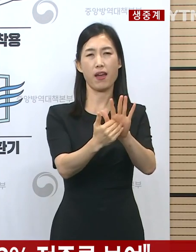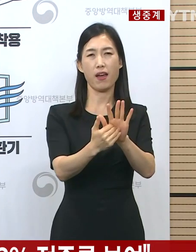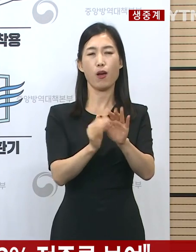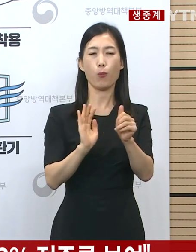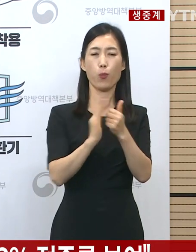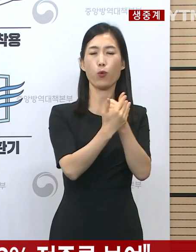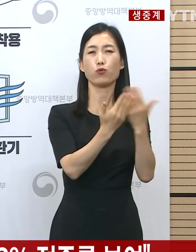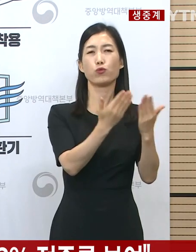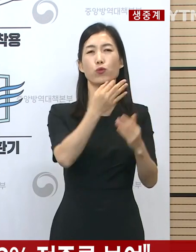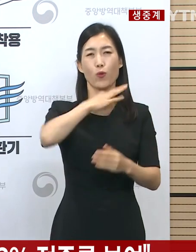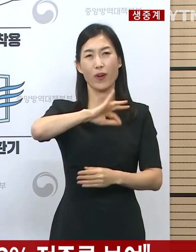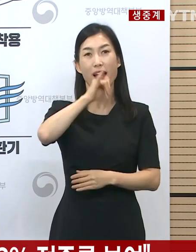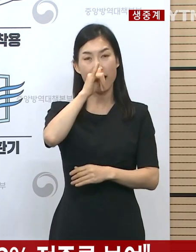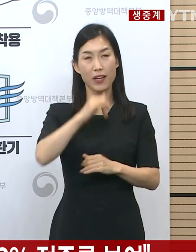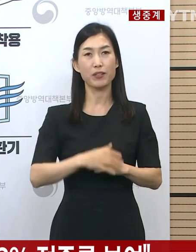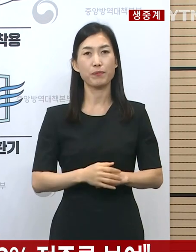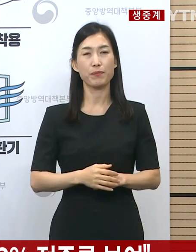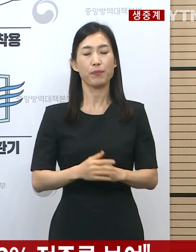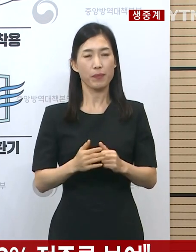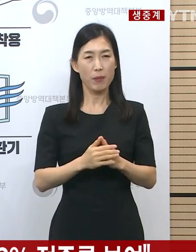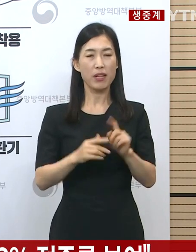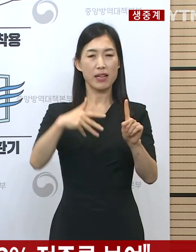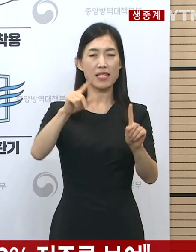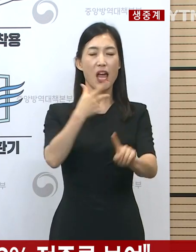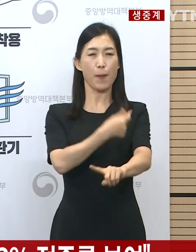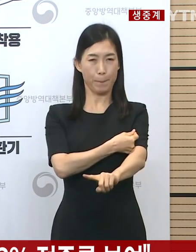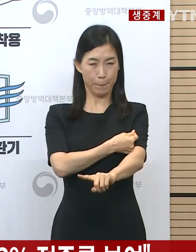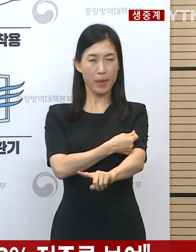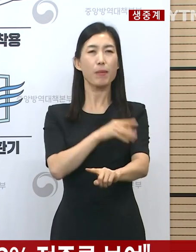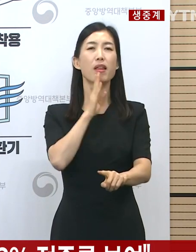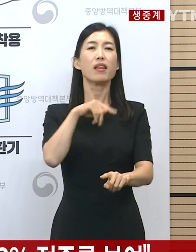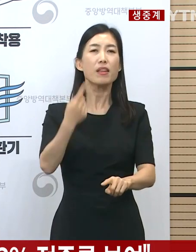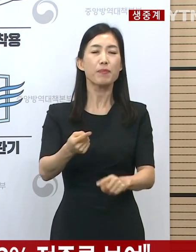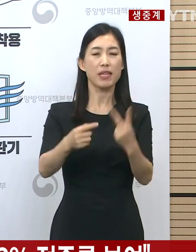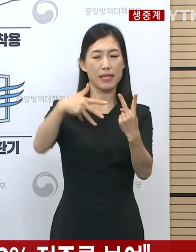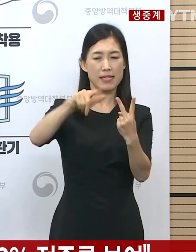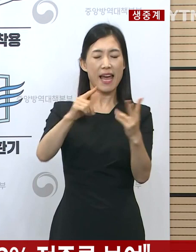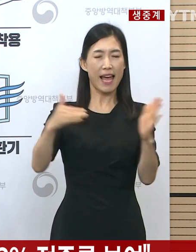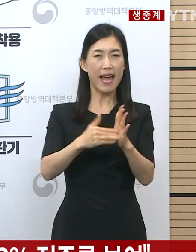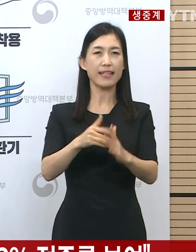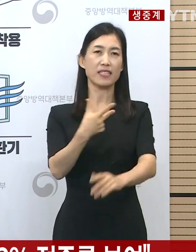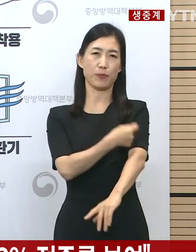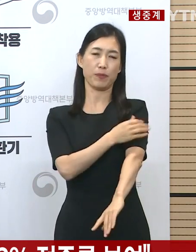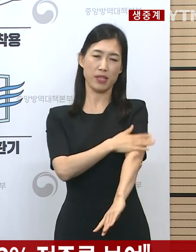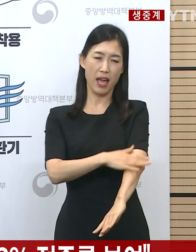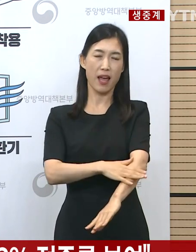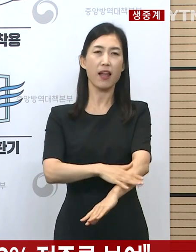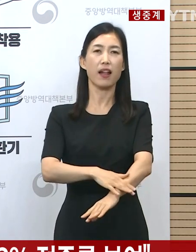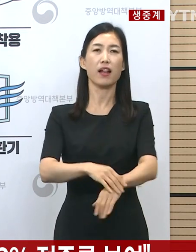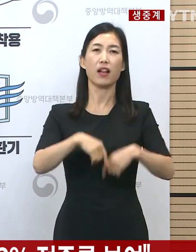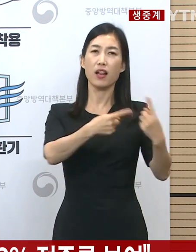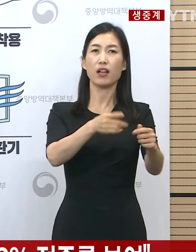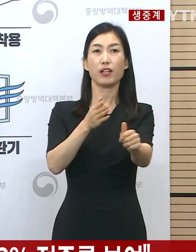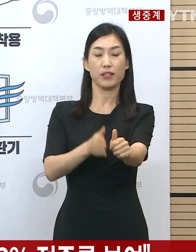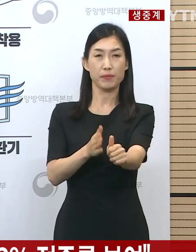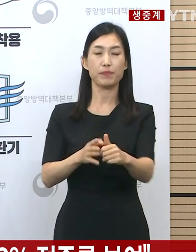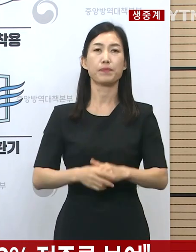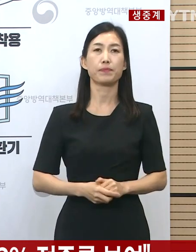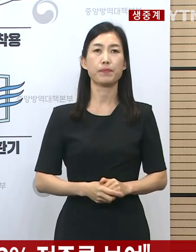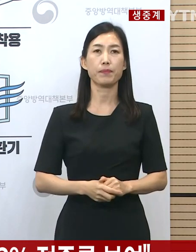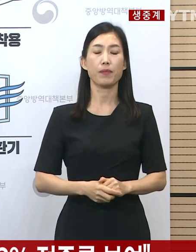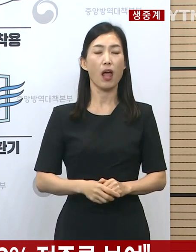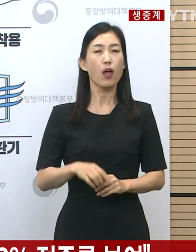있습니다. 반드시 2차 접종 기간에 접종을 완료해 주시기를 다시 한번 당부드립니다.